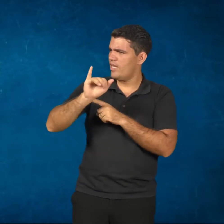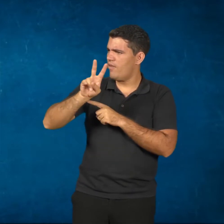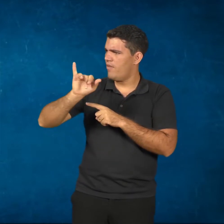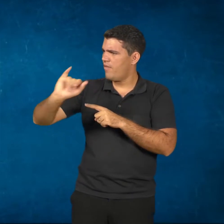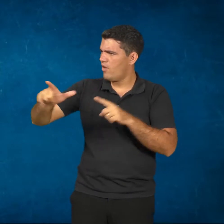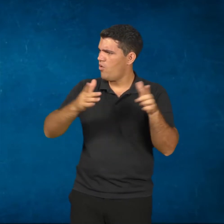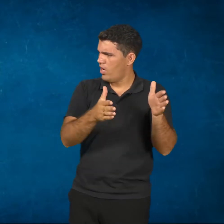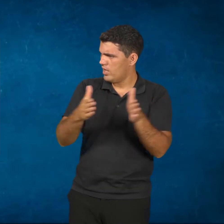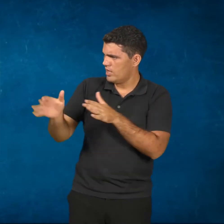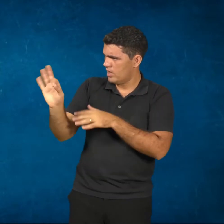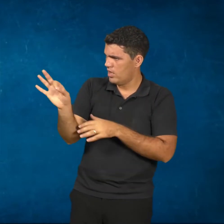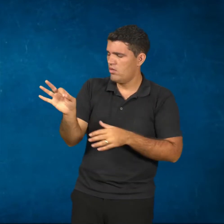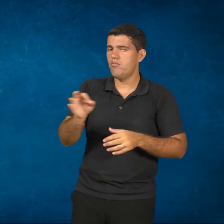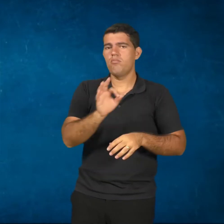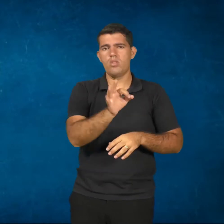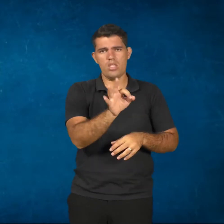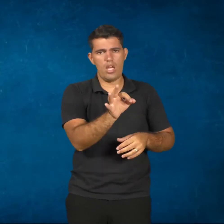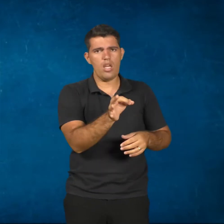Exatamente,